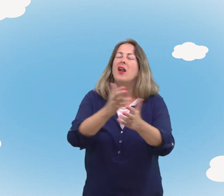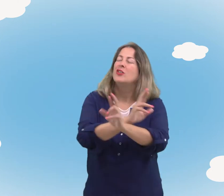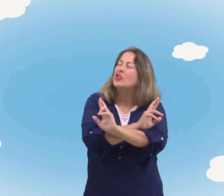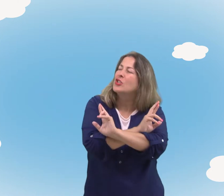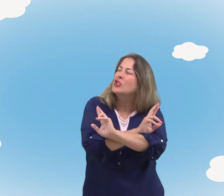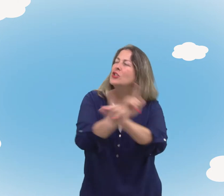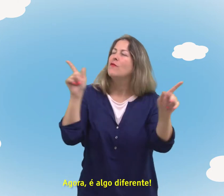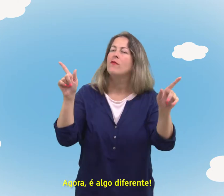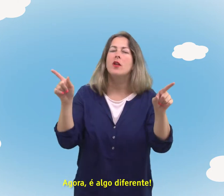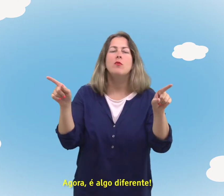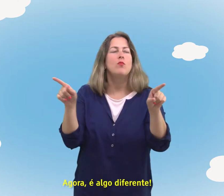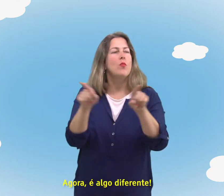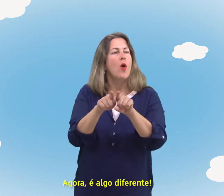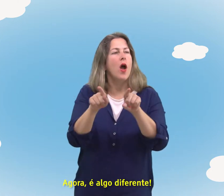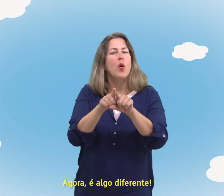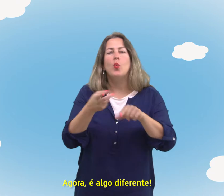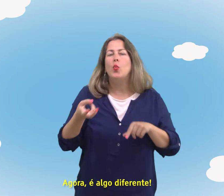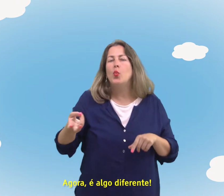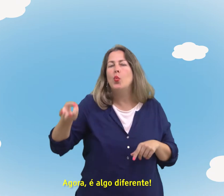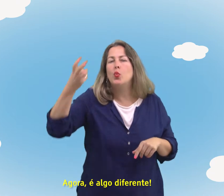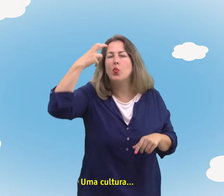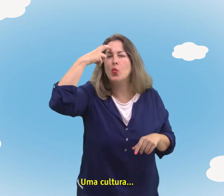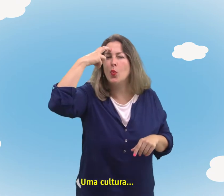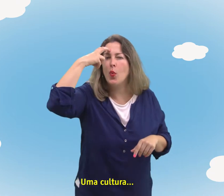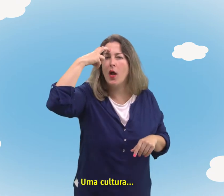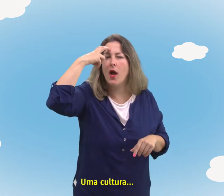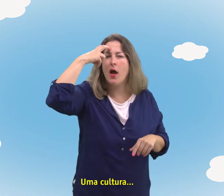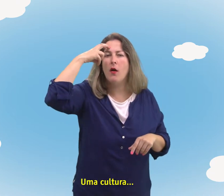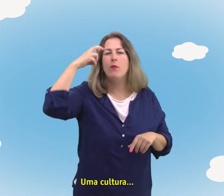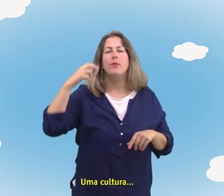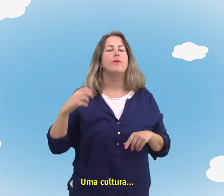agora é algo diferente uma cultura